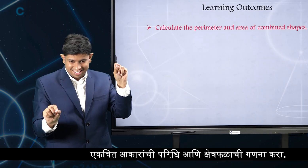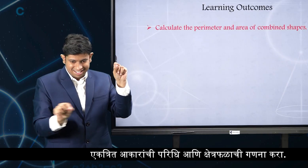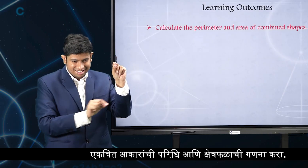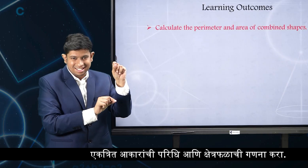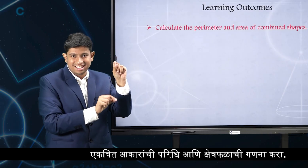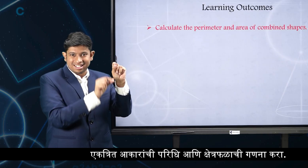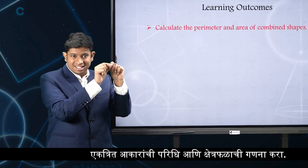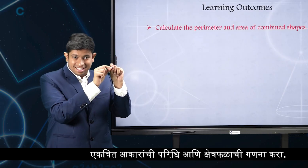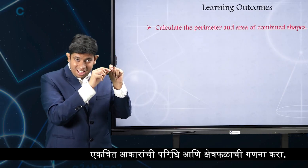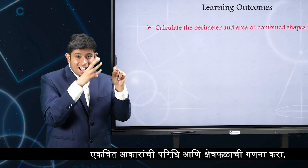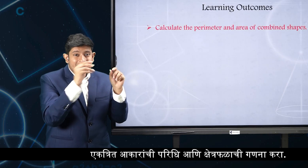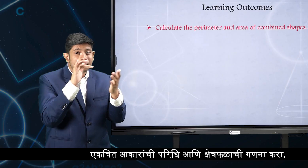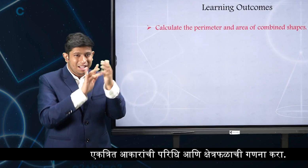परिधी आणि क्षेत्रफळांची गणना करा.